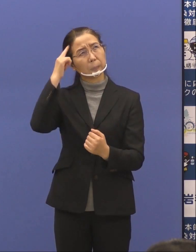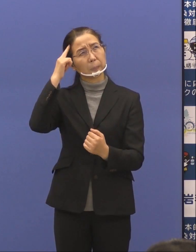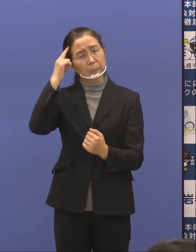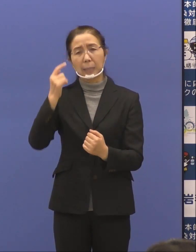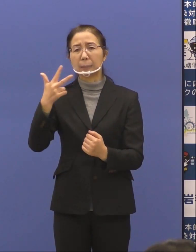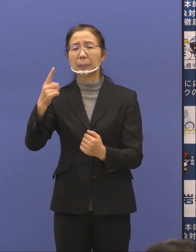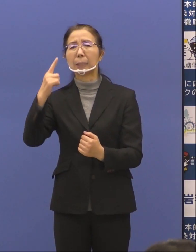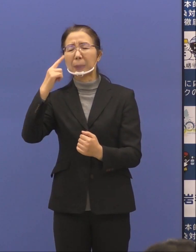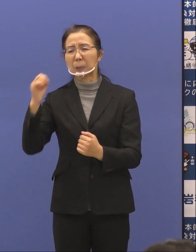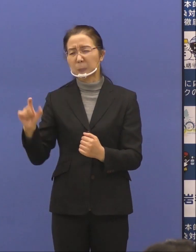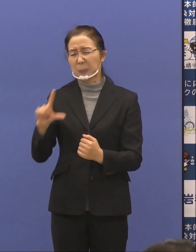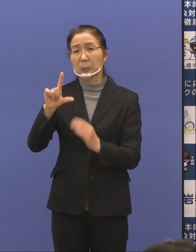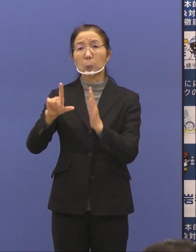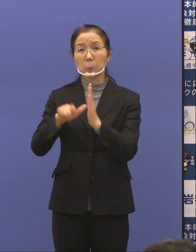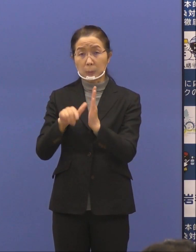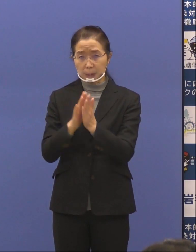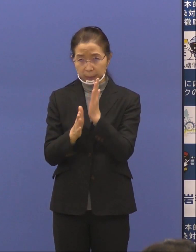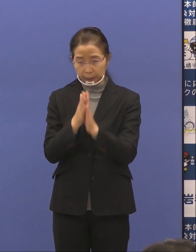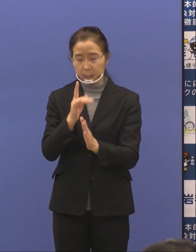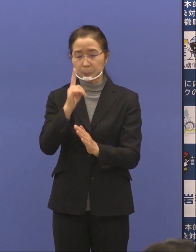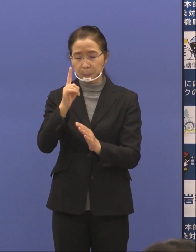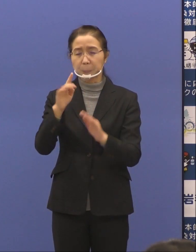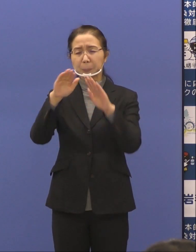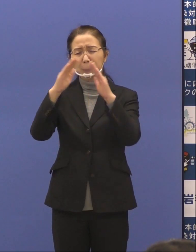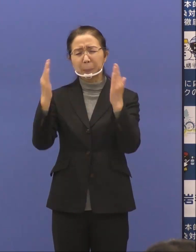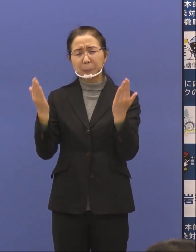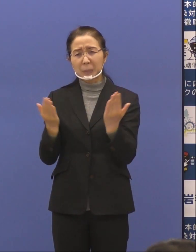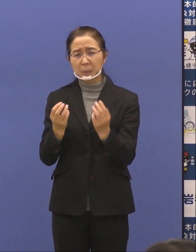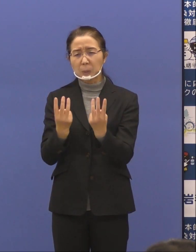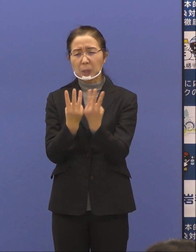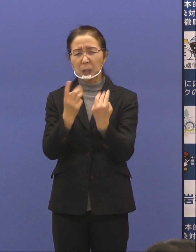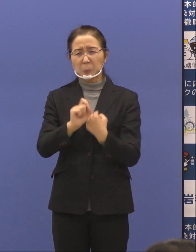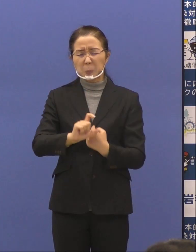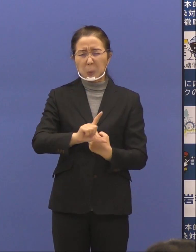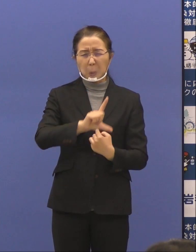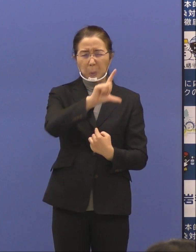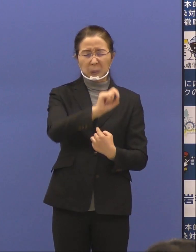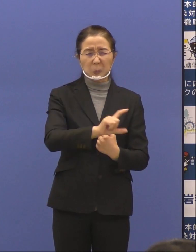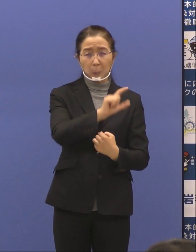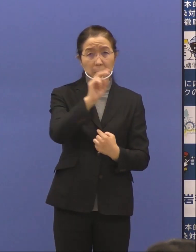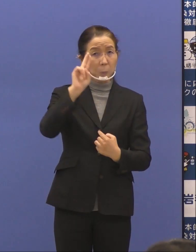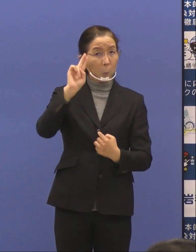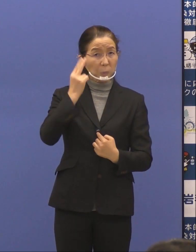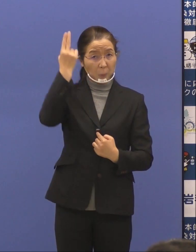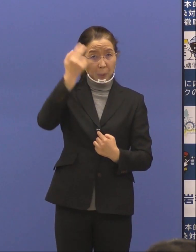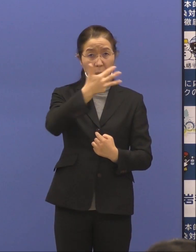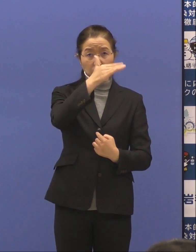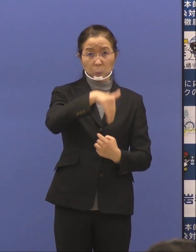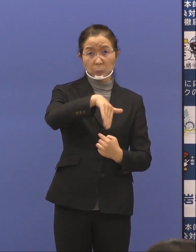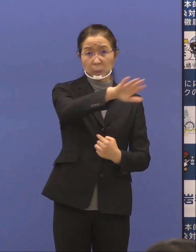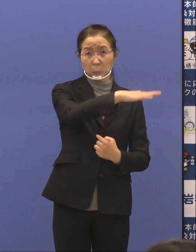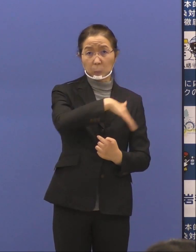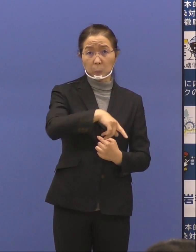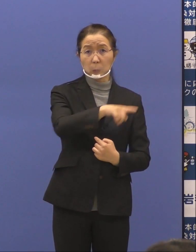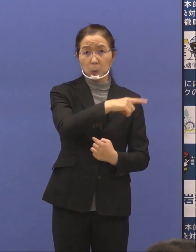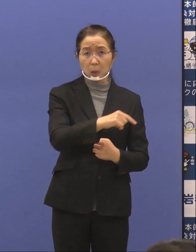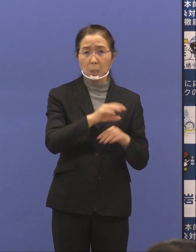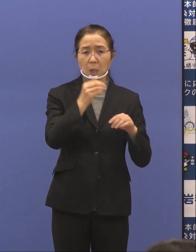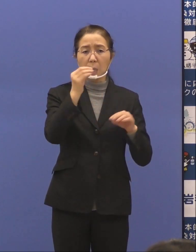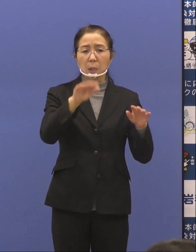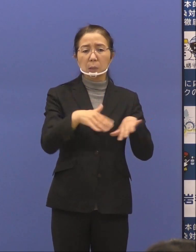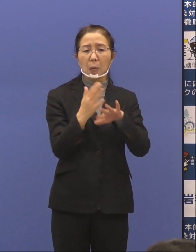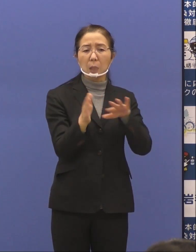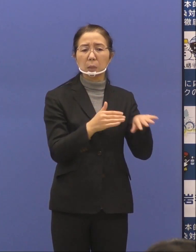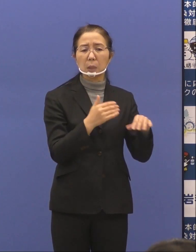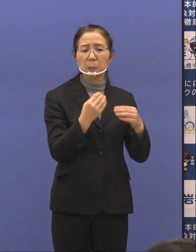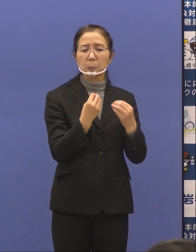第7波で、感染者数が相対的に多かった、沖縄、九州で今感染者数が